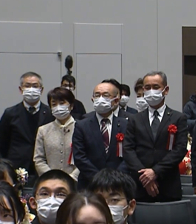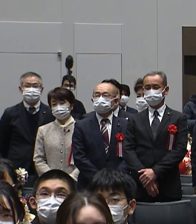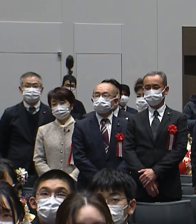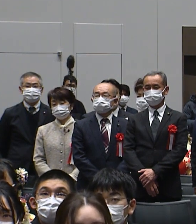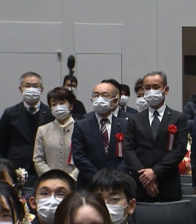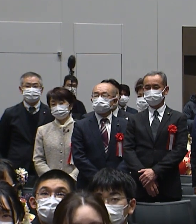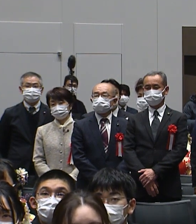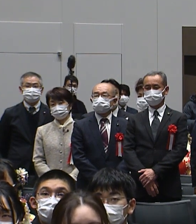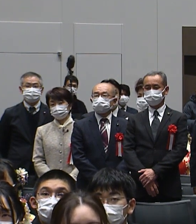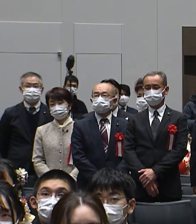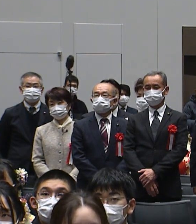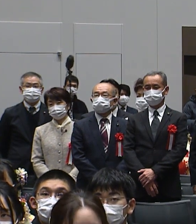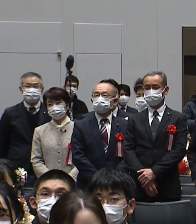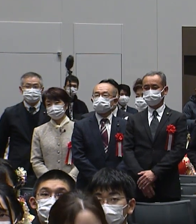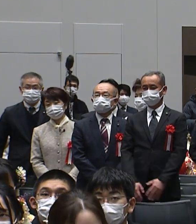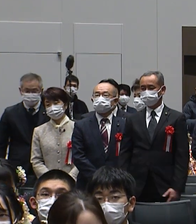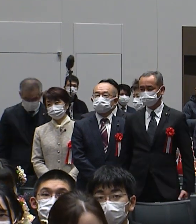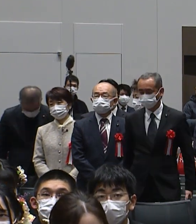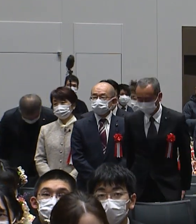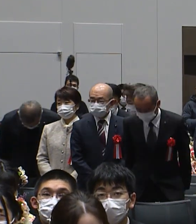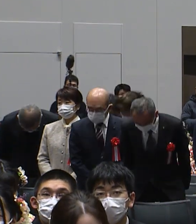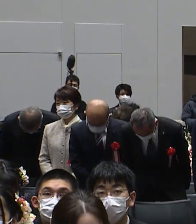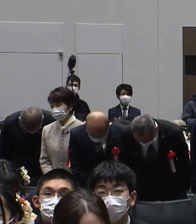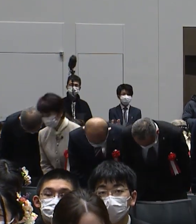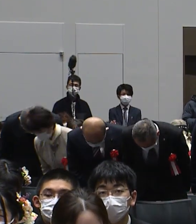拍手を送りください